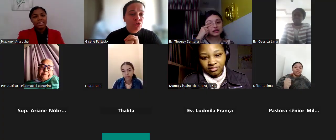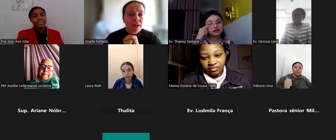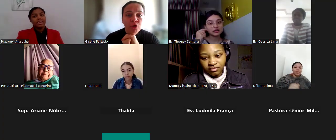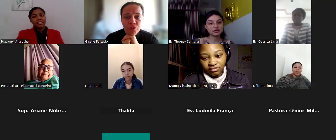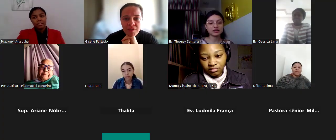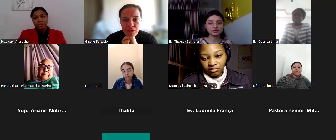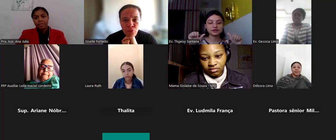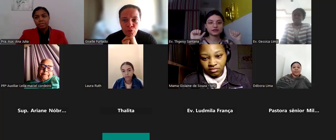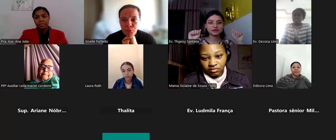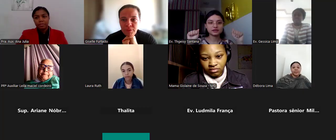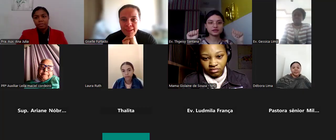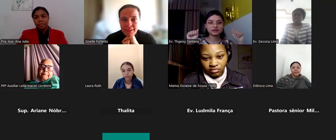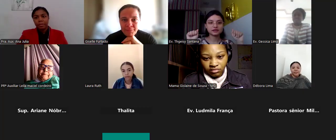lá, todos estão no grupo do Telegram.